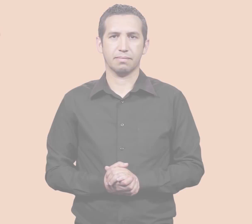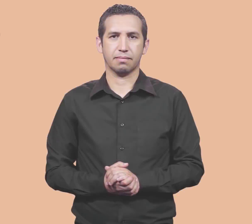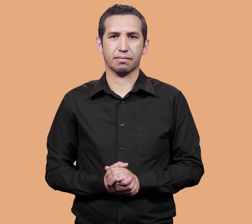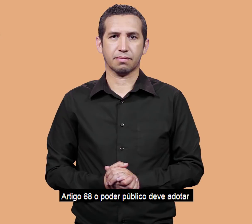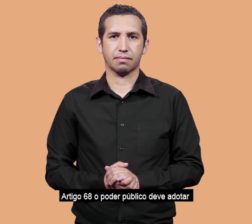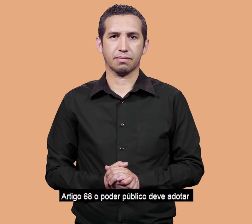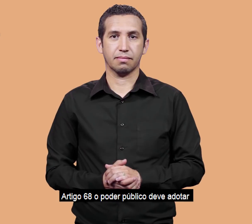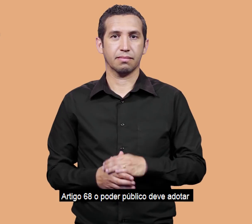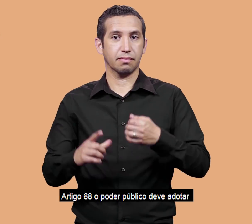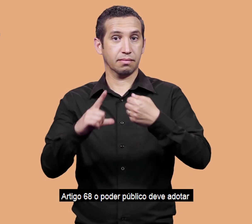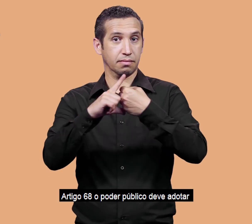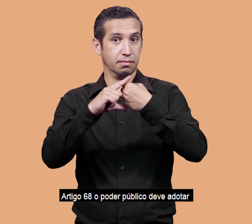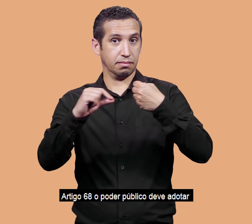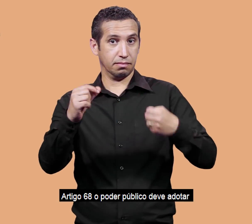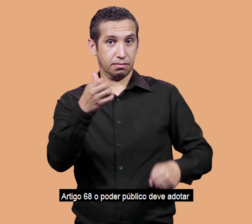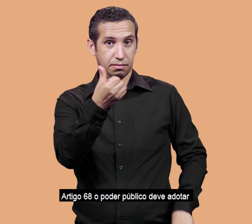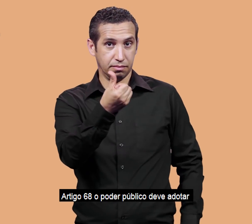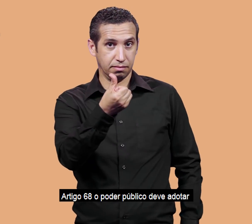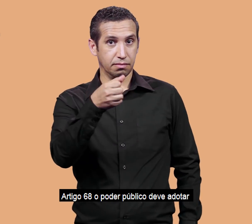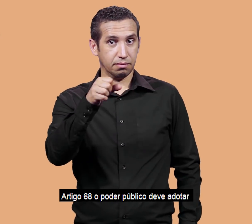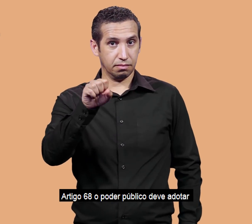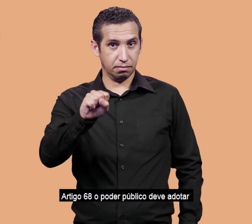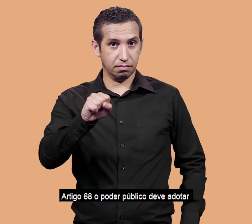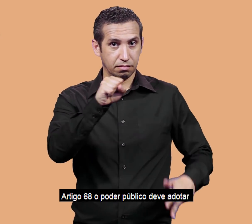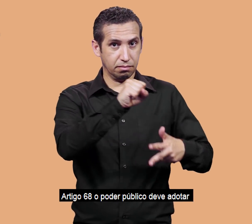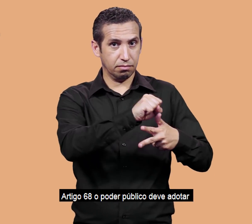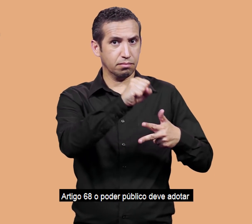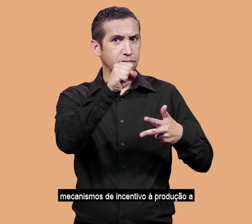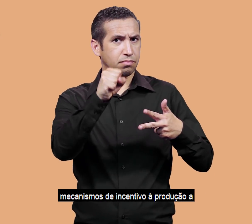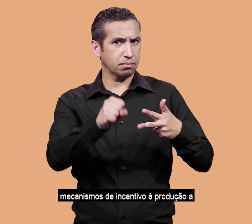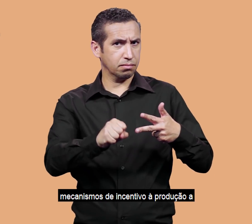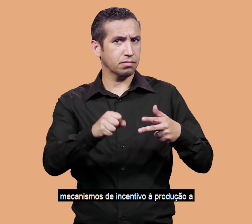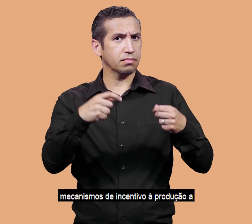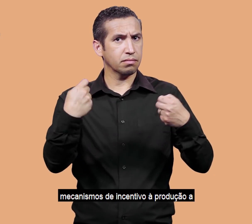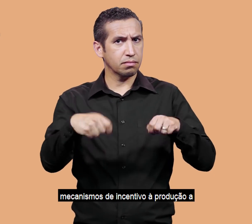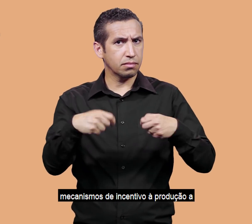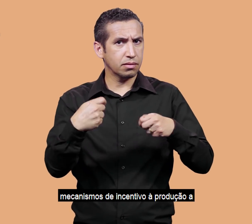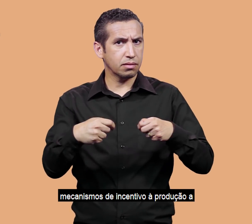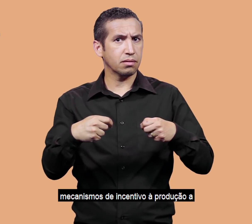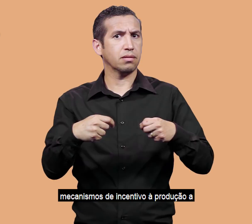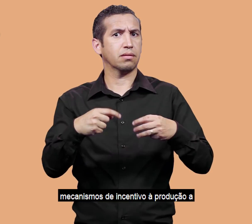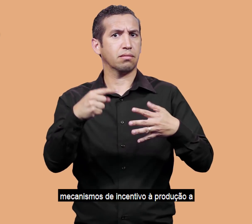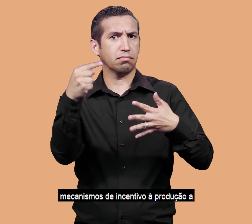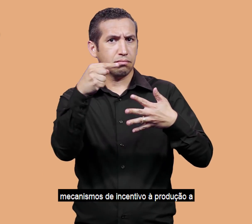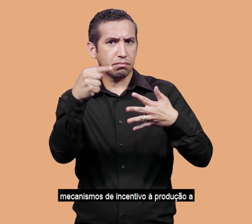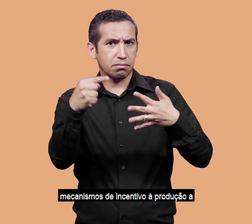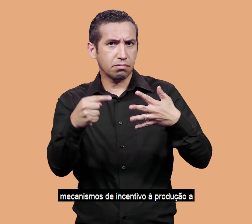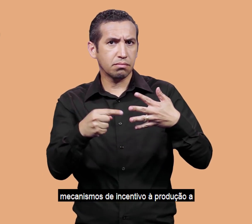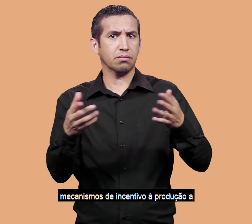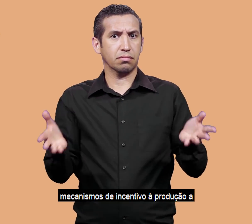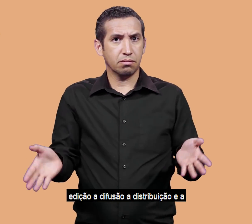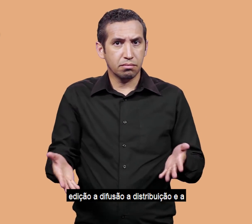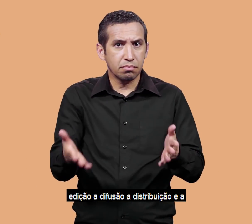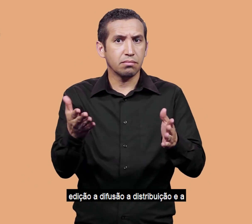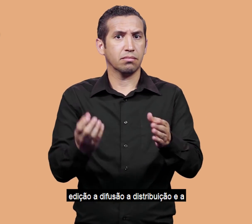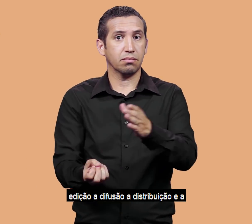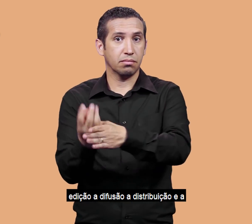o artigo 68 o poder público deve adotar mecanismos de incentivo à produção a edição